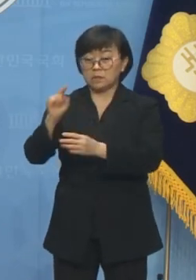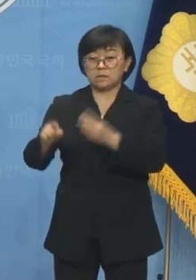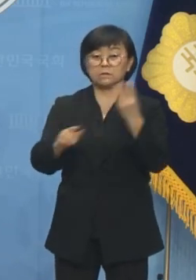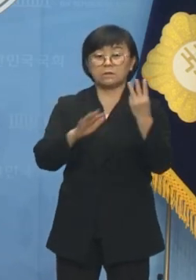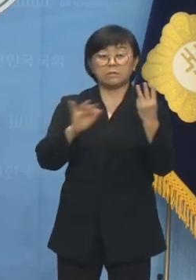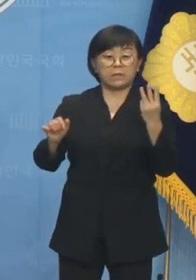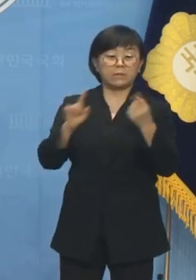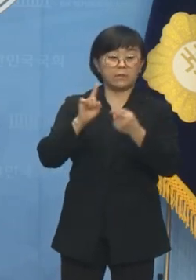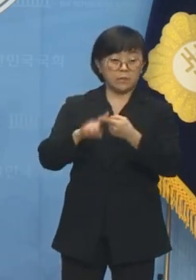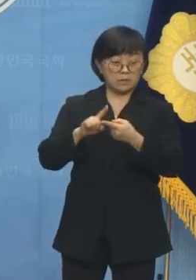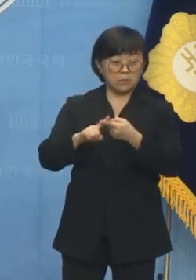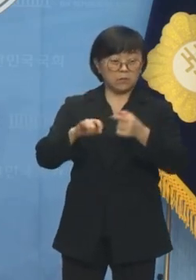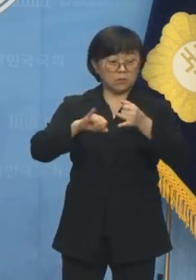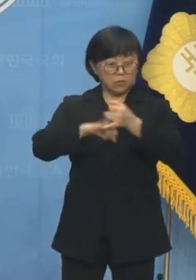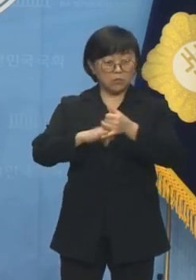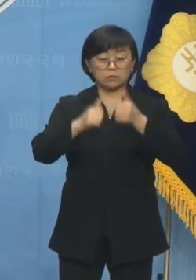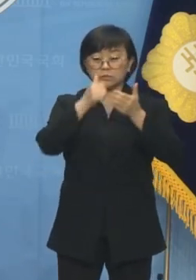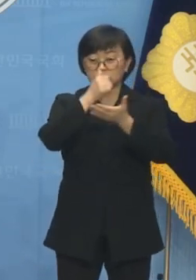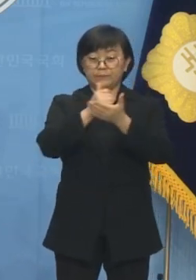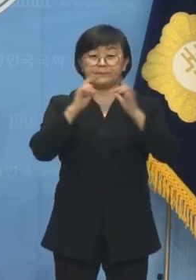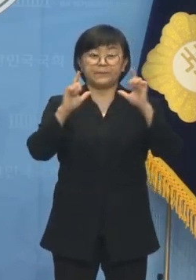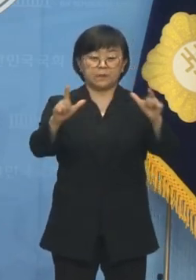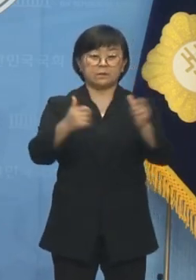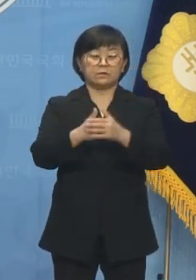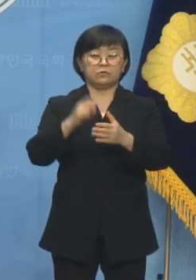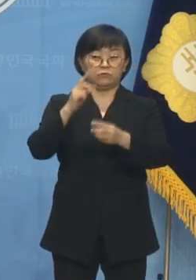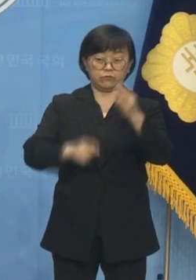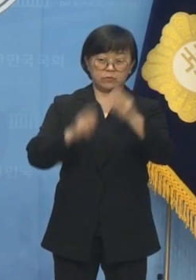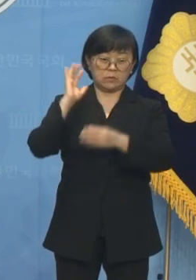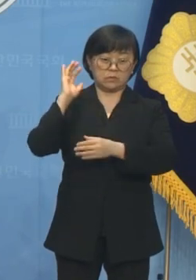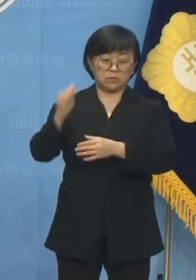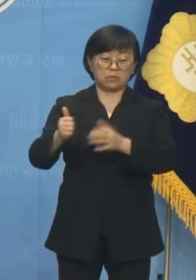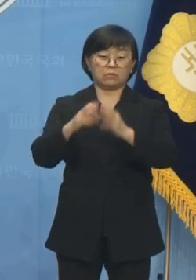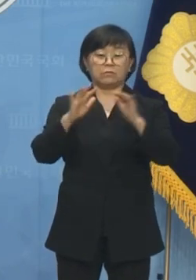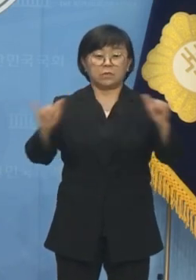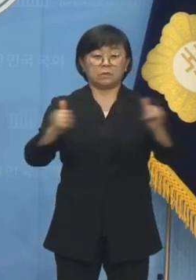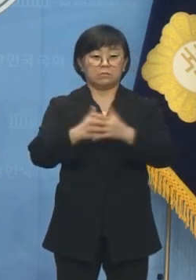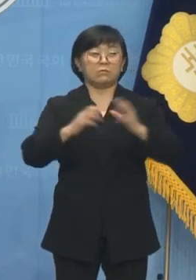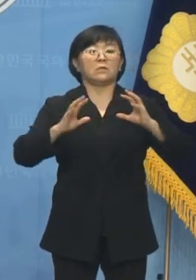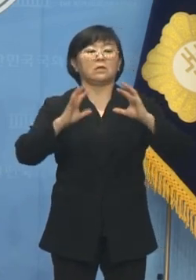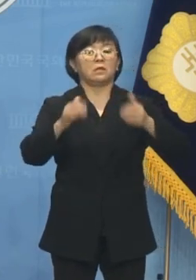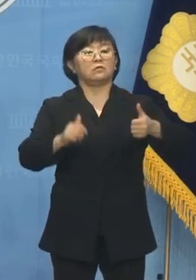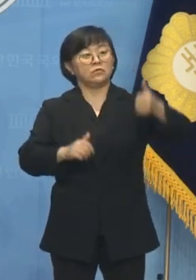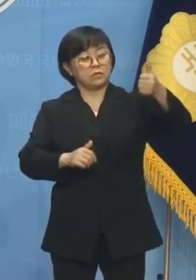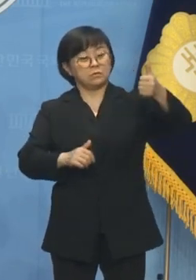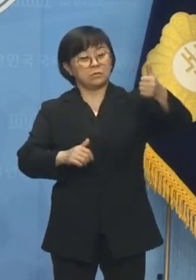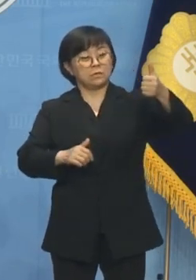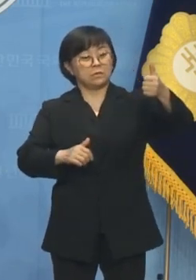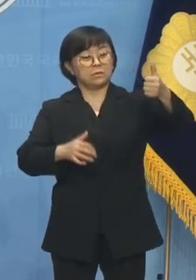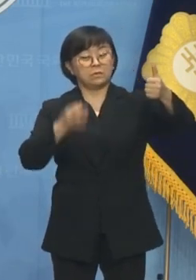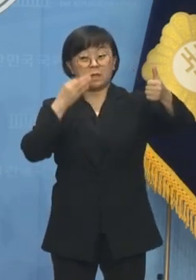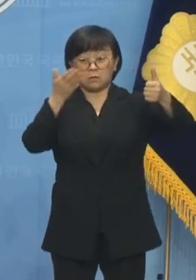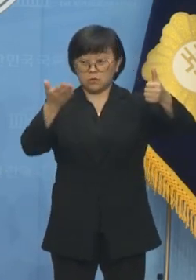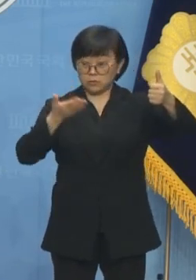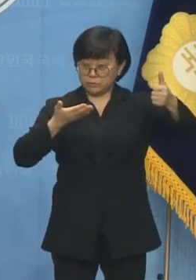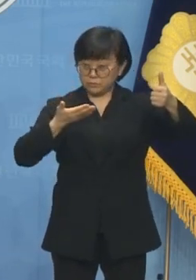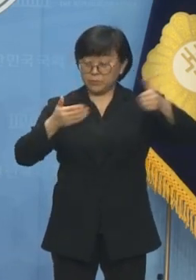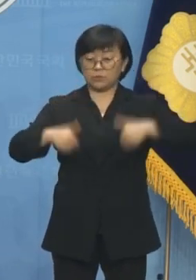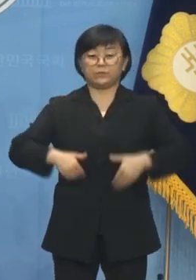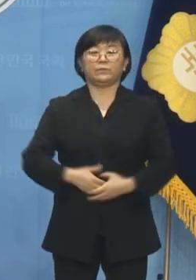삼적 반드시 단죄해 윤석열 대통령에게 국민이 나라의 주인임을 똑똑히